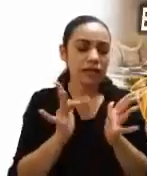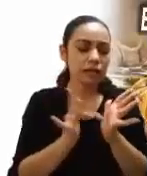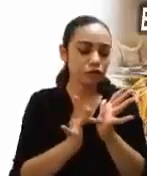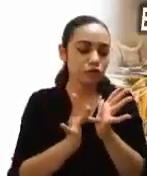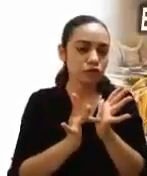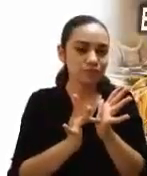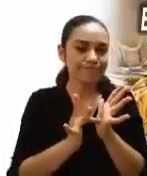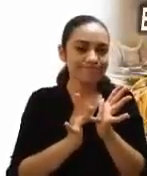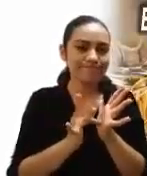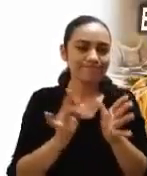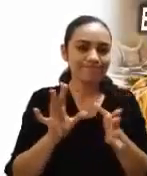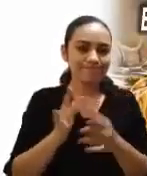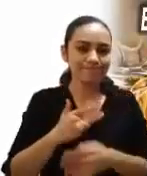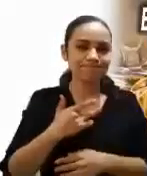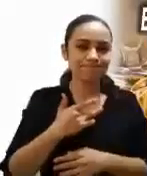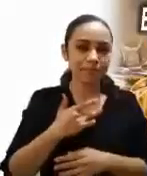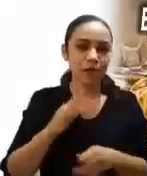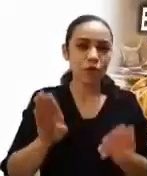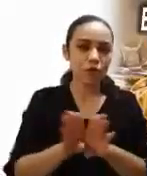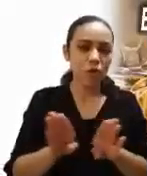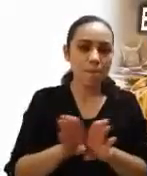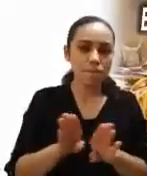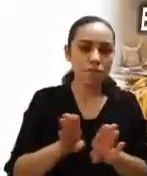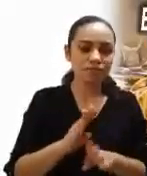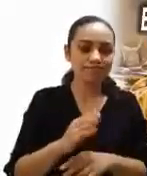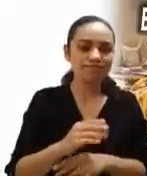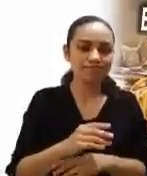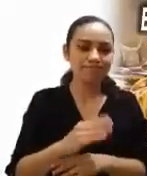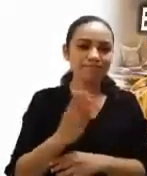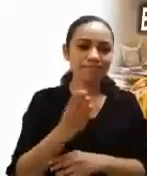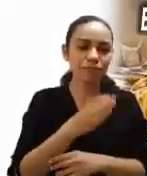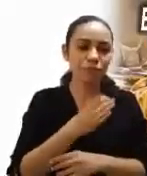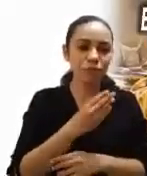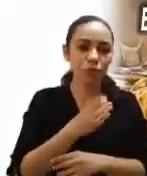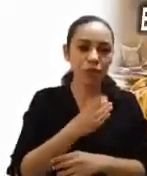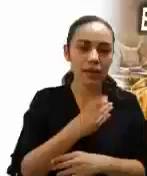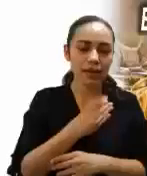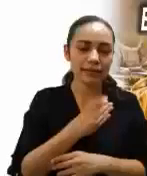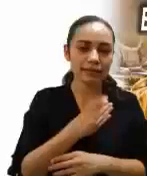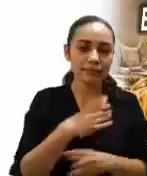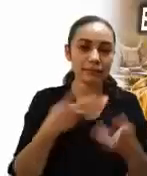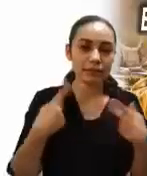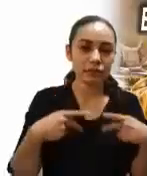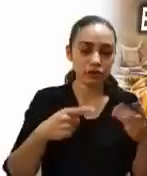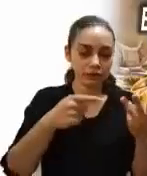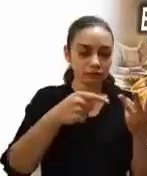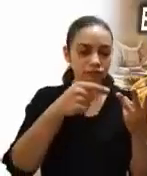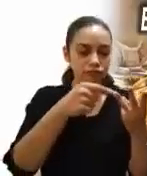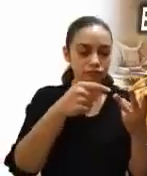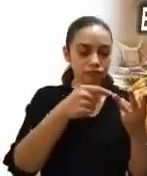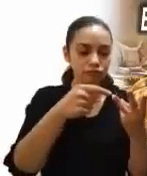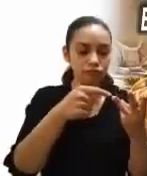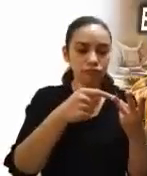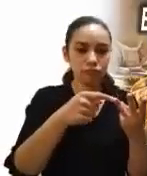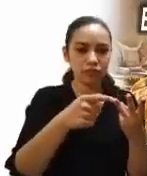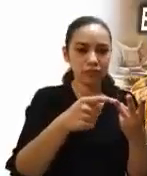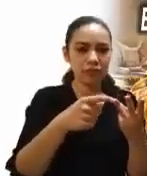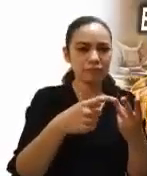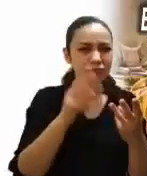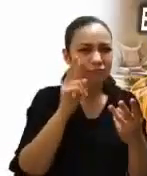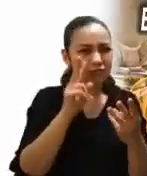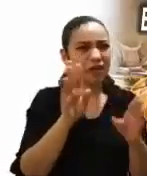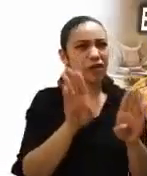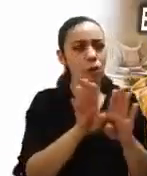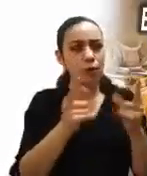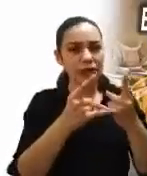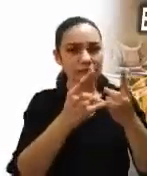entonces cambia la perspectiva de la parábola y la forma en que nos afecta directamente. Porque si Cristo es el